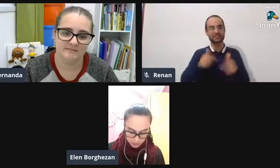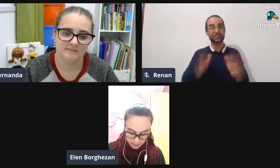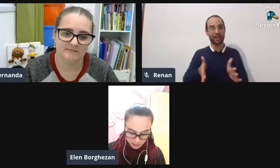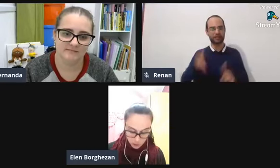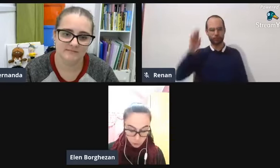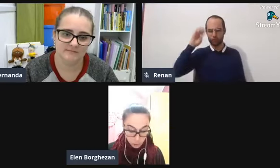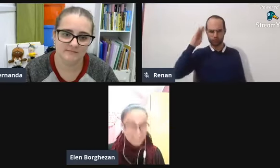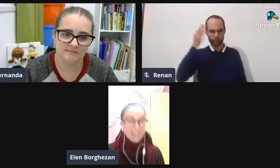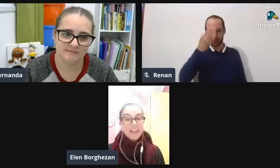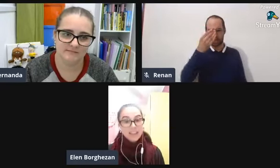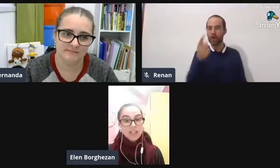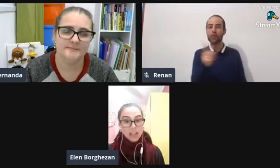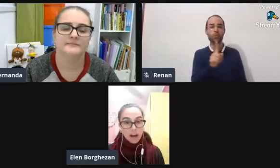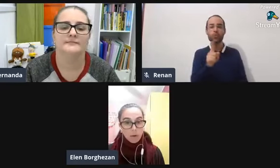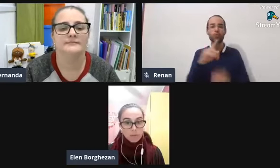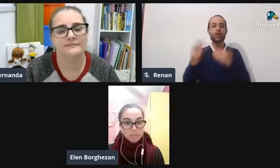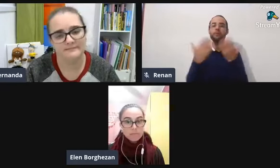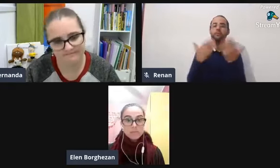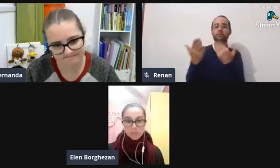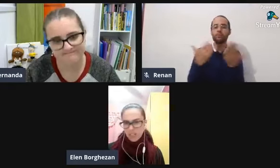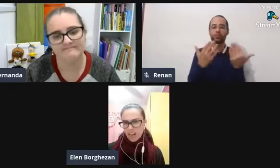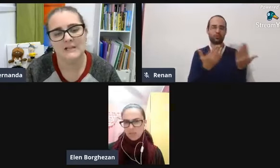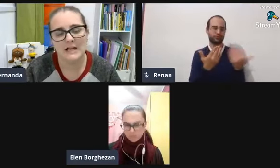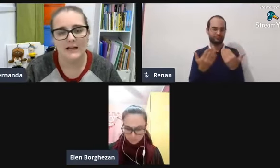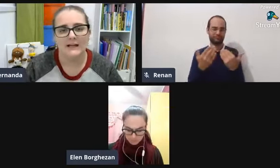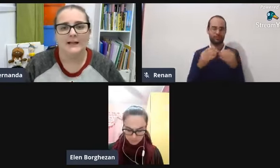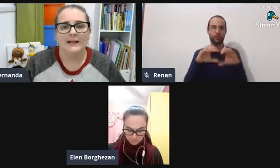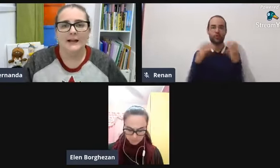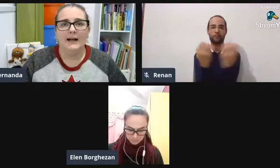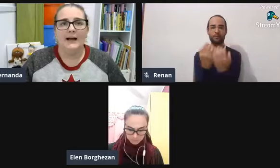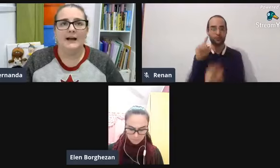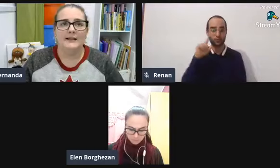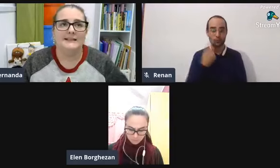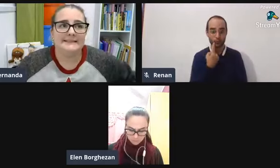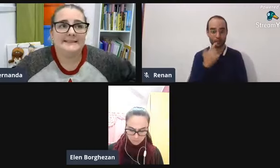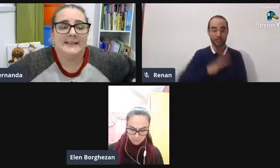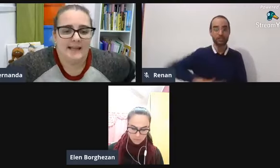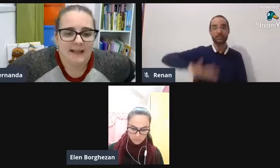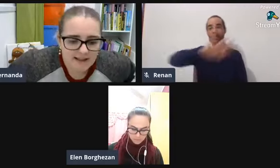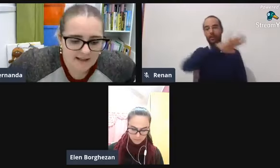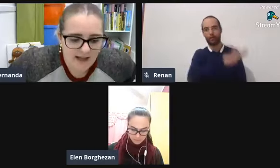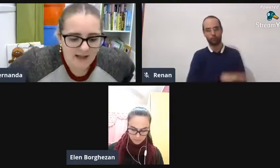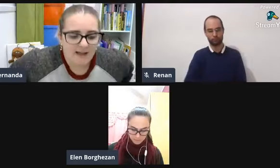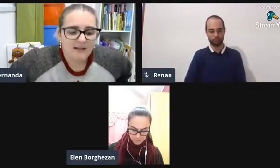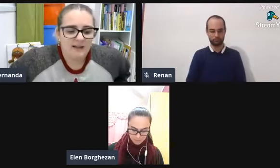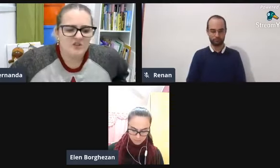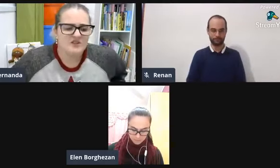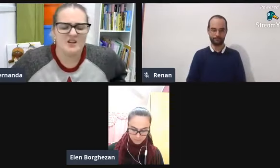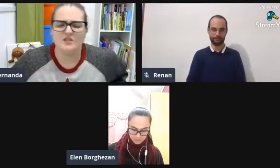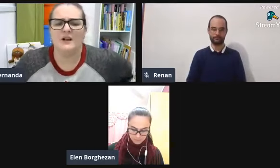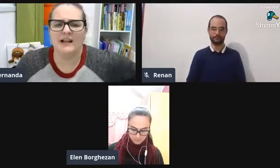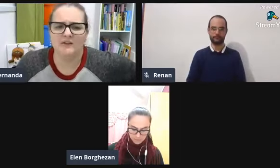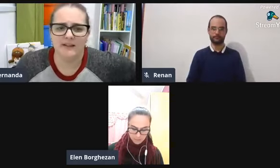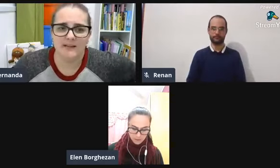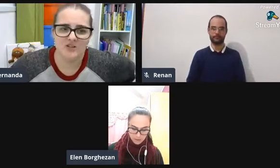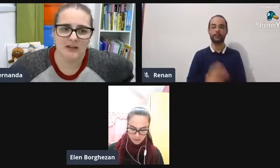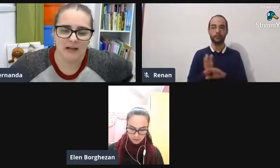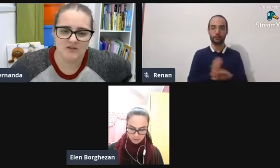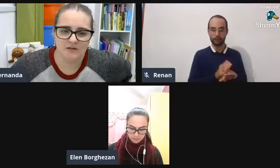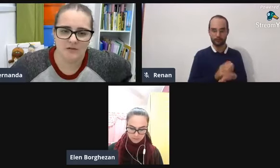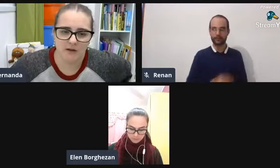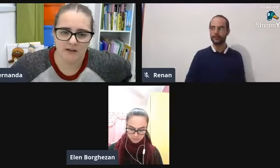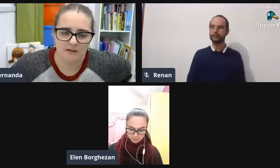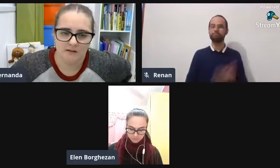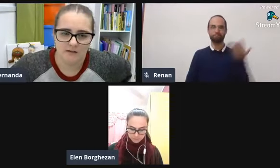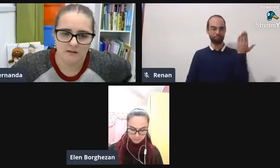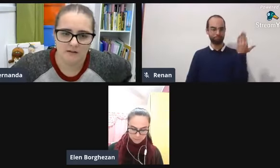na comunidade surda em geral. Será? Ai, sim, é que antes eu acho que falaram da